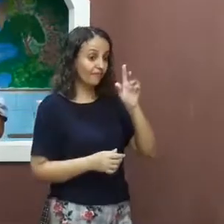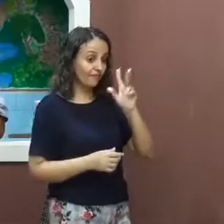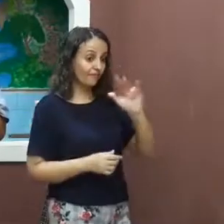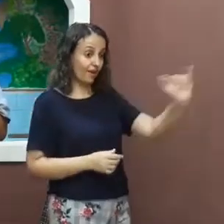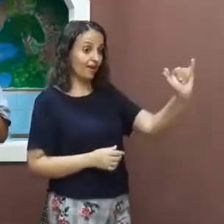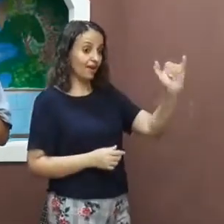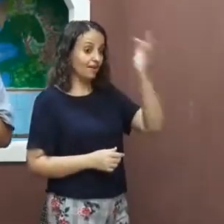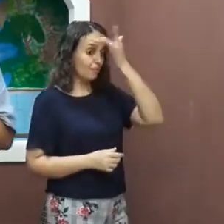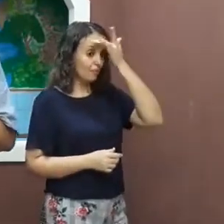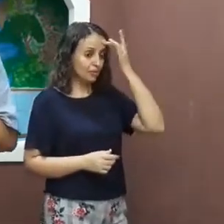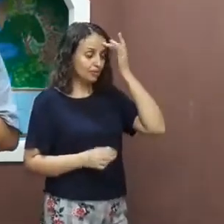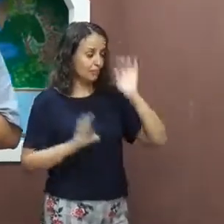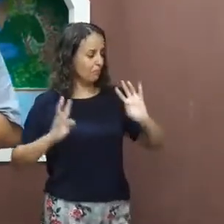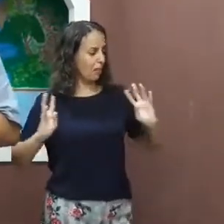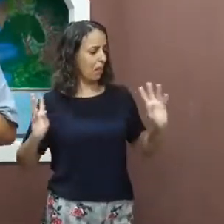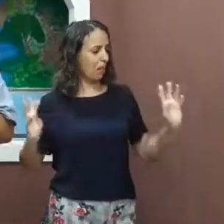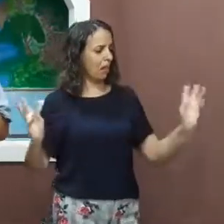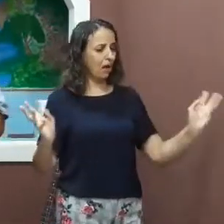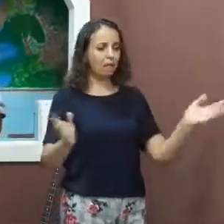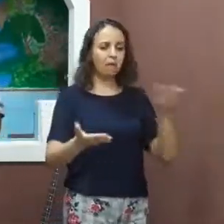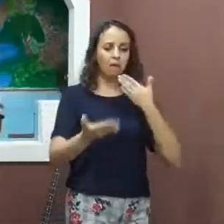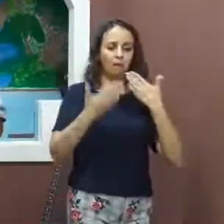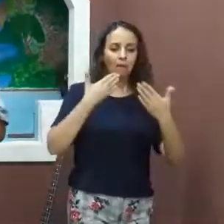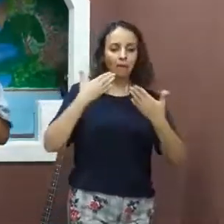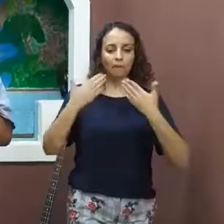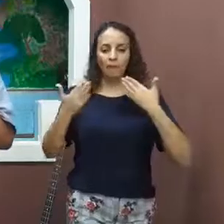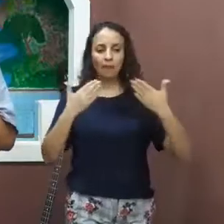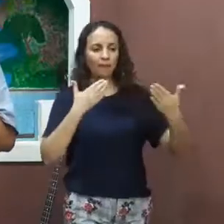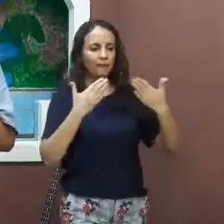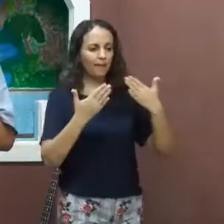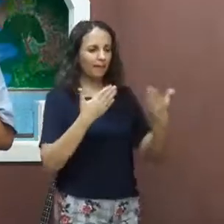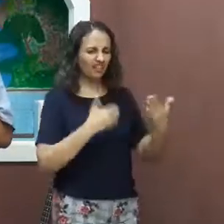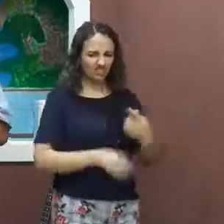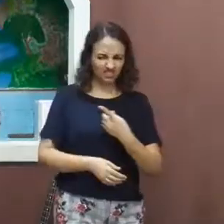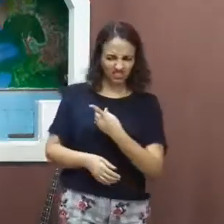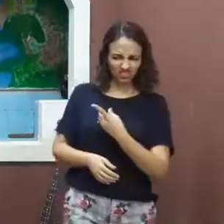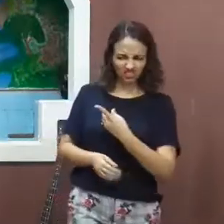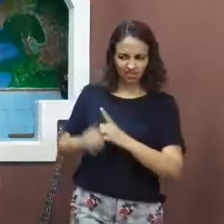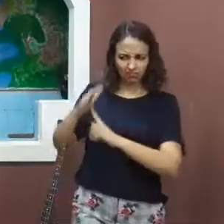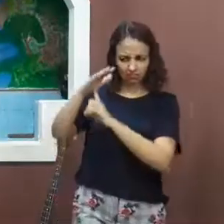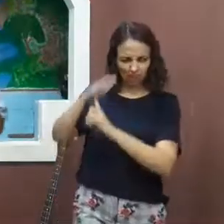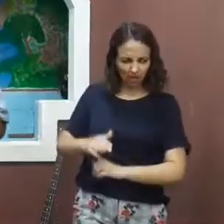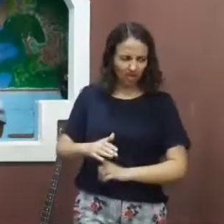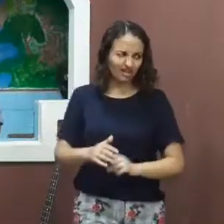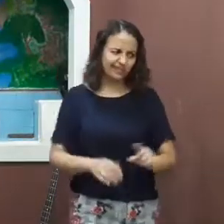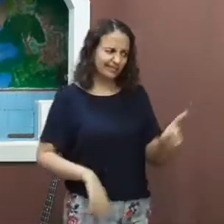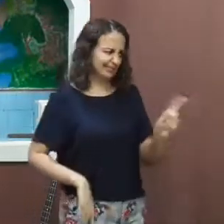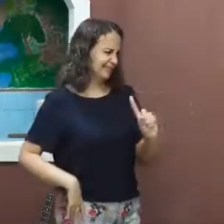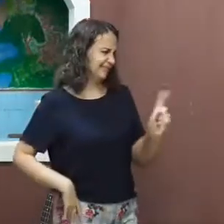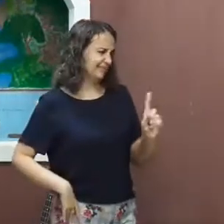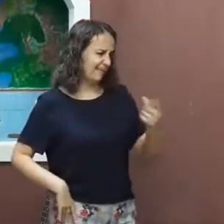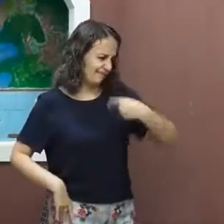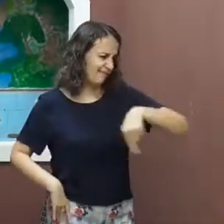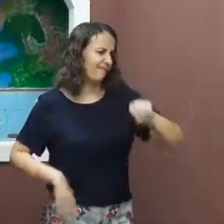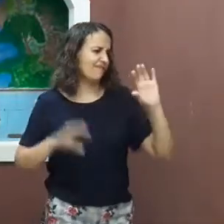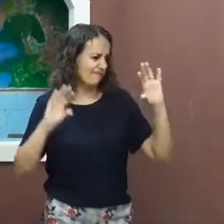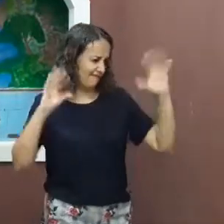seu lado e ao meu lado também, nós vivíamos juntos. Está com depressão lá, foi à festa. Eu falei para eles: mas você queria que ele morresse?